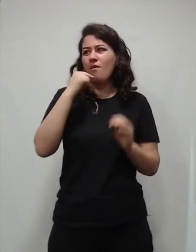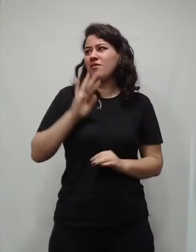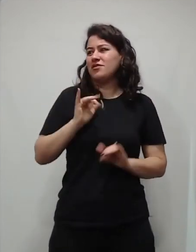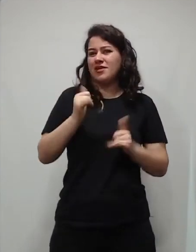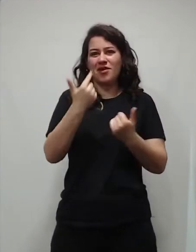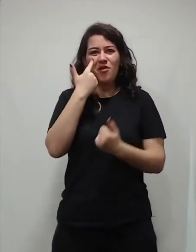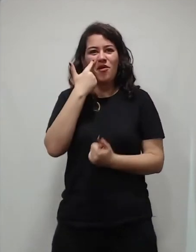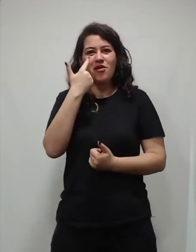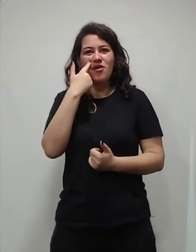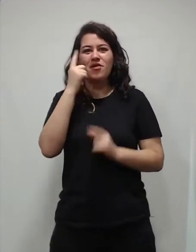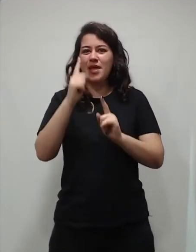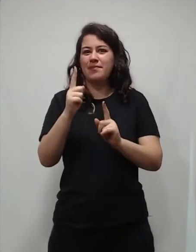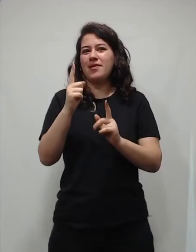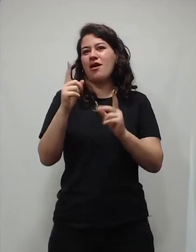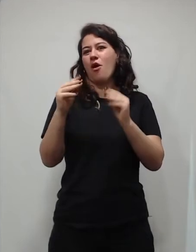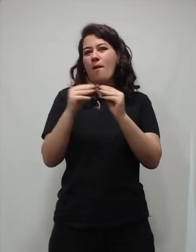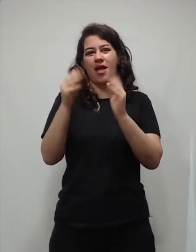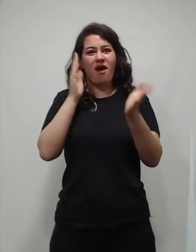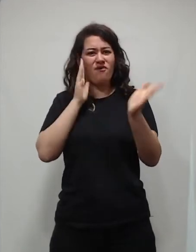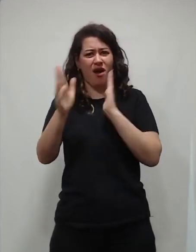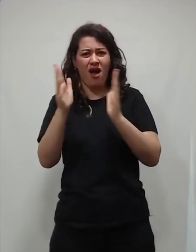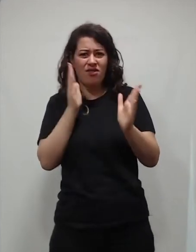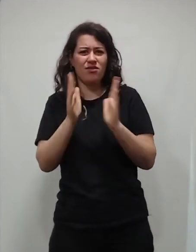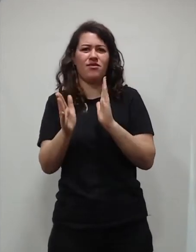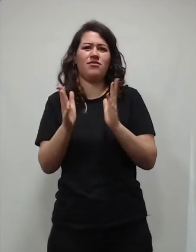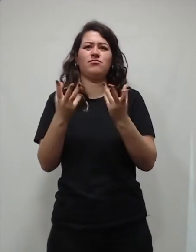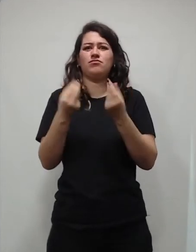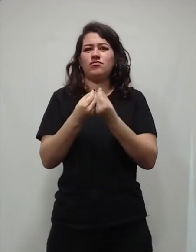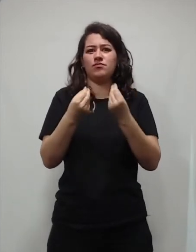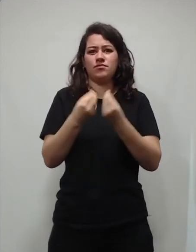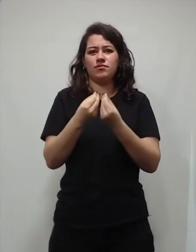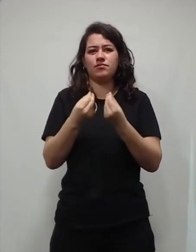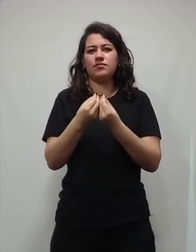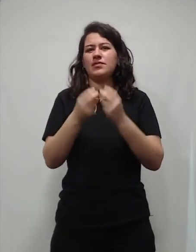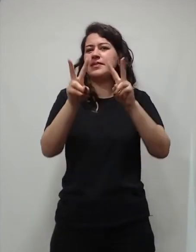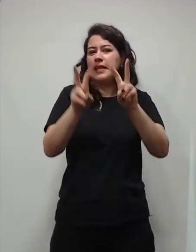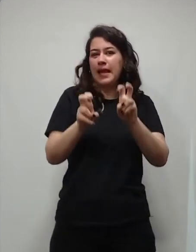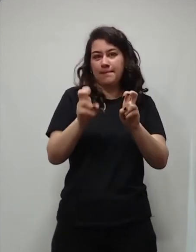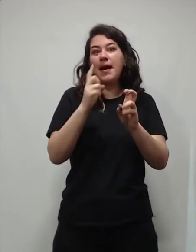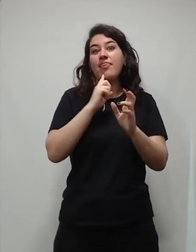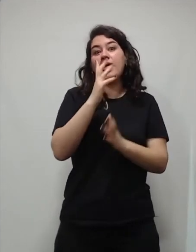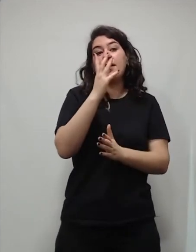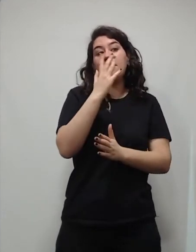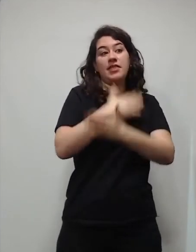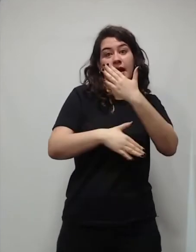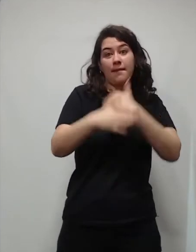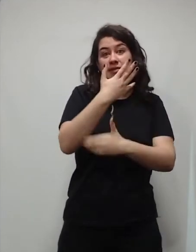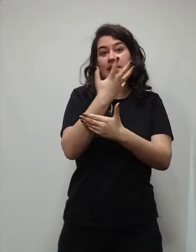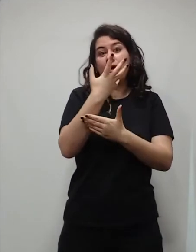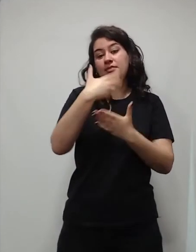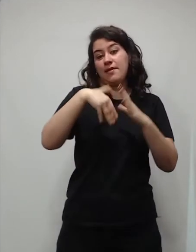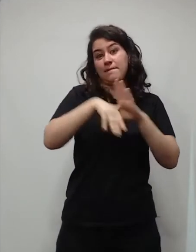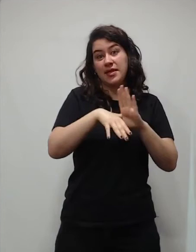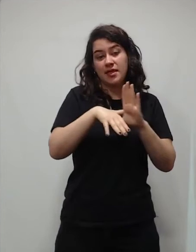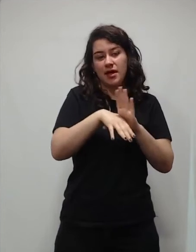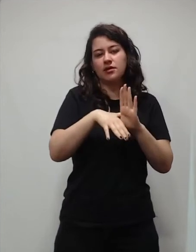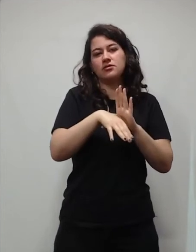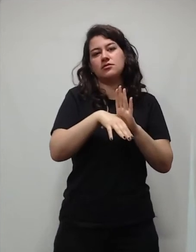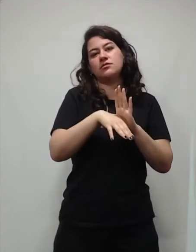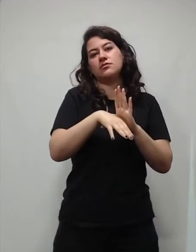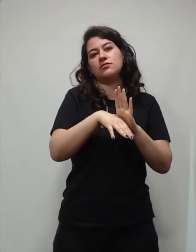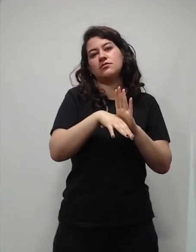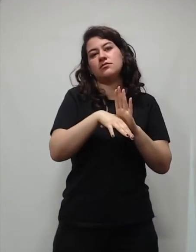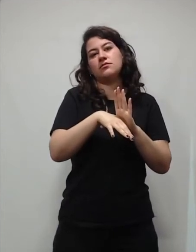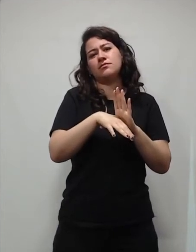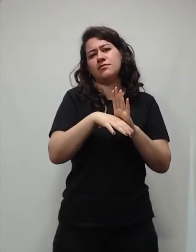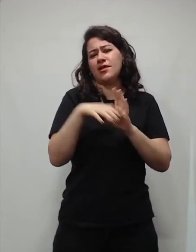compañeros, de colegas, tanto vinculados a la discapacidad en el Ministerio de Desarrollo Social,